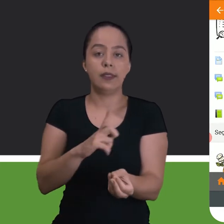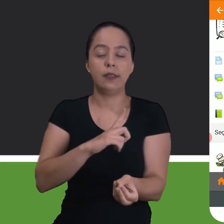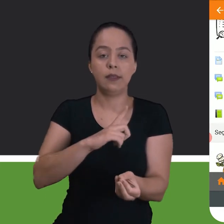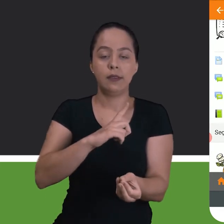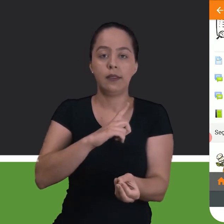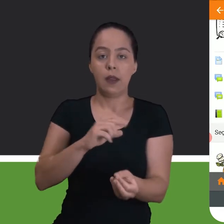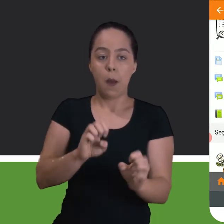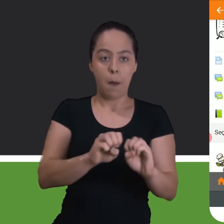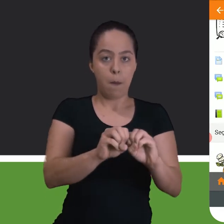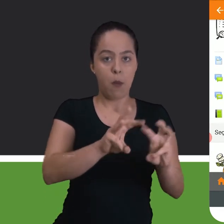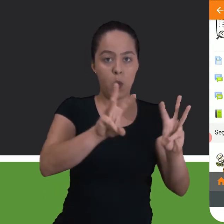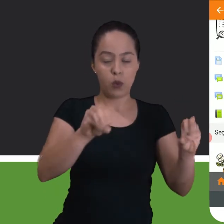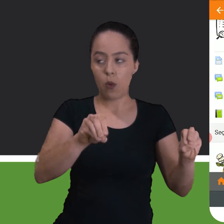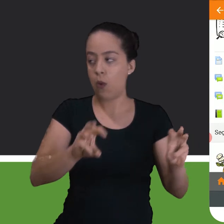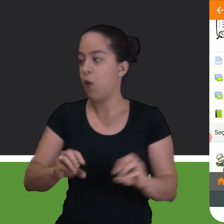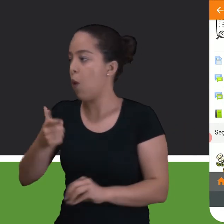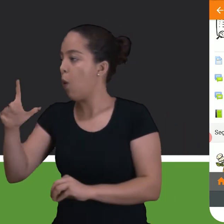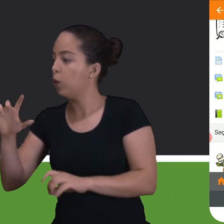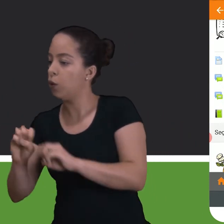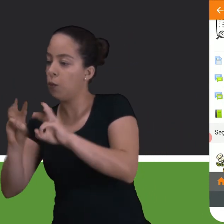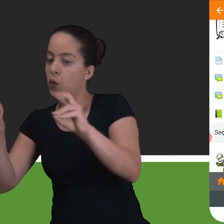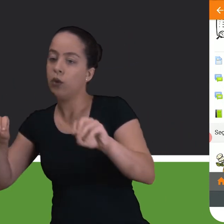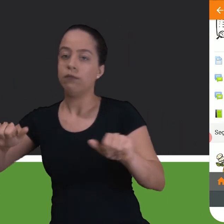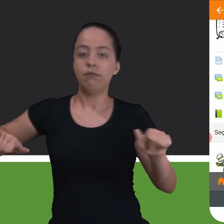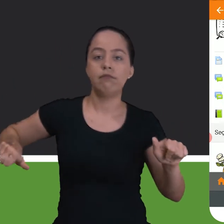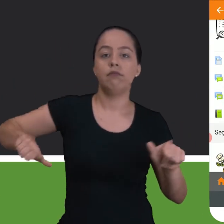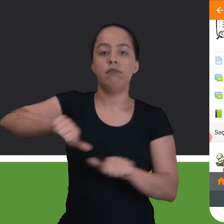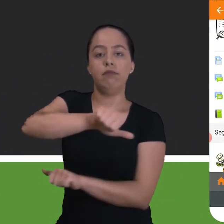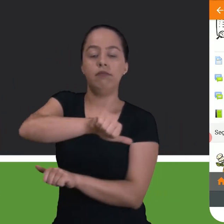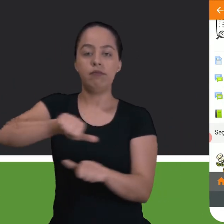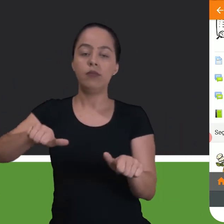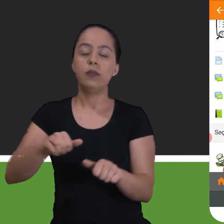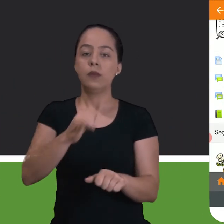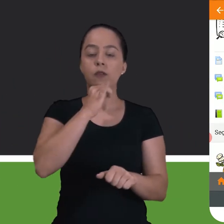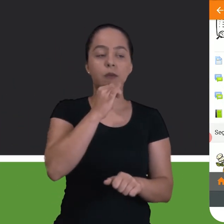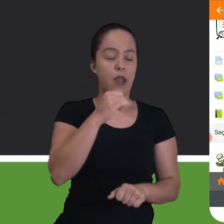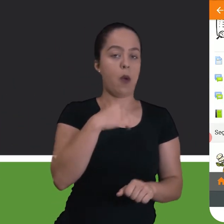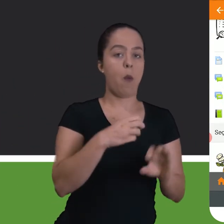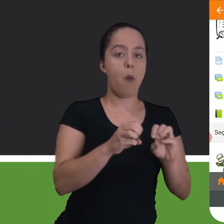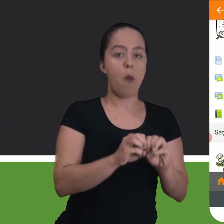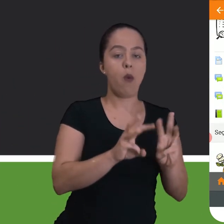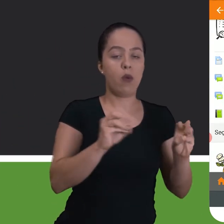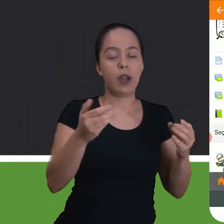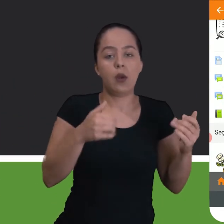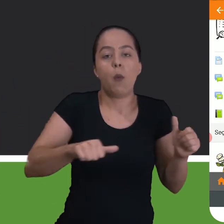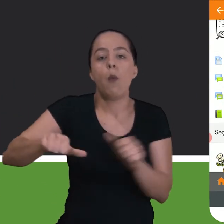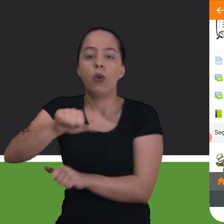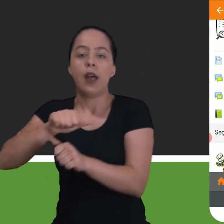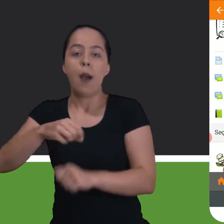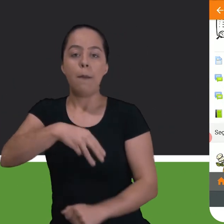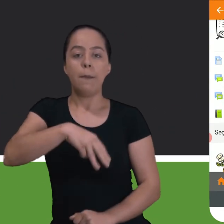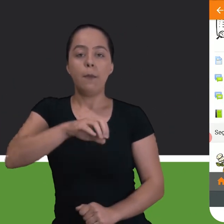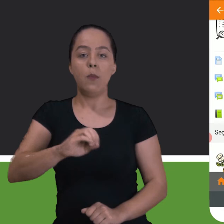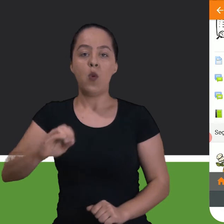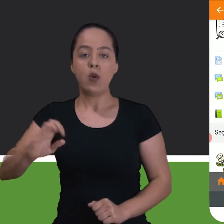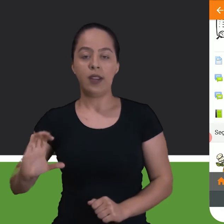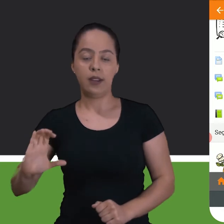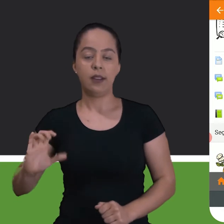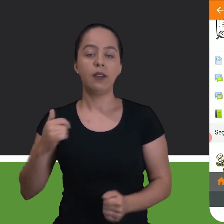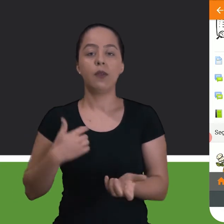alternar entre um mudou e outro então por exemplo eu tô aqui no ava e eu quero ir lá para o muque